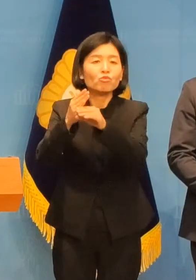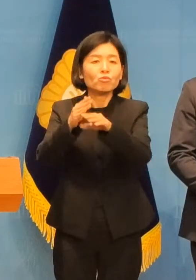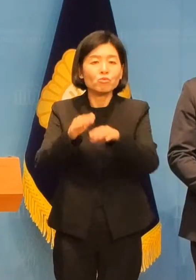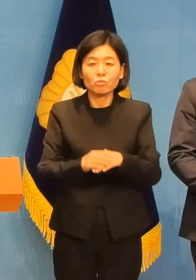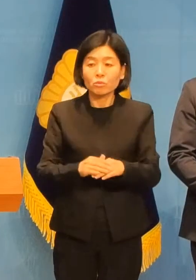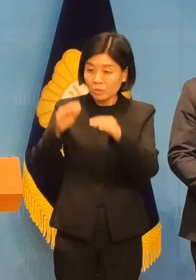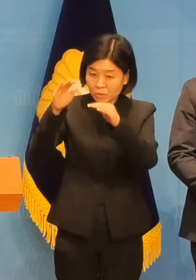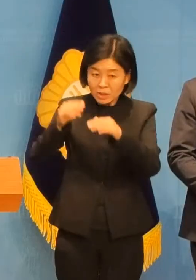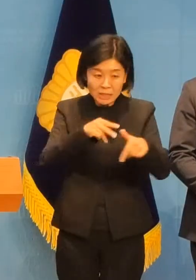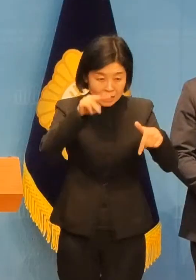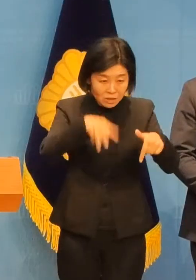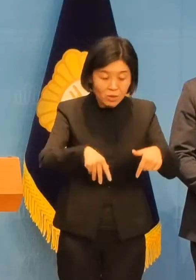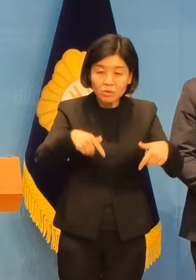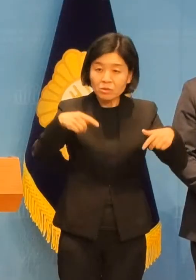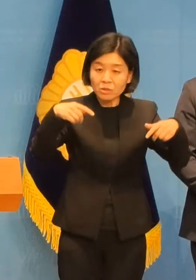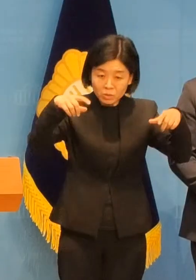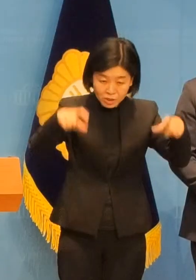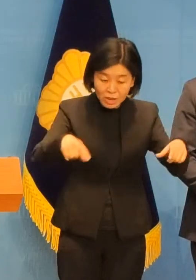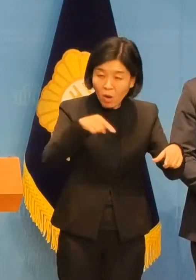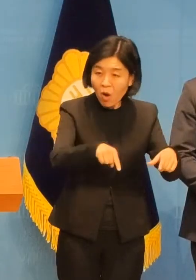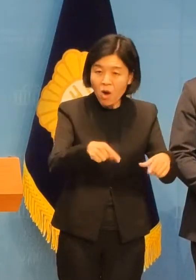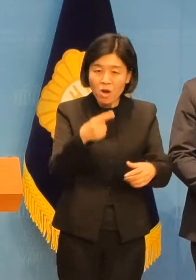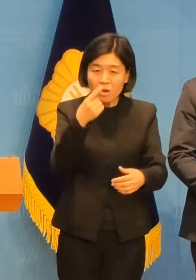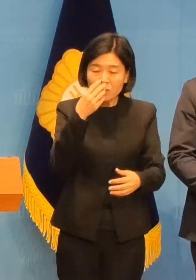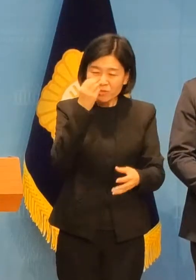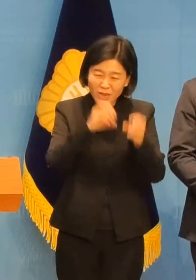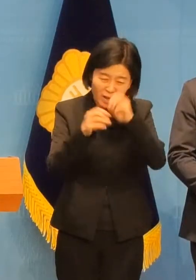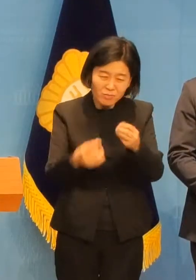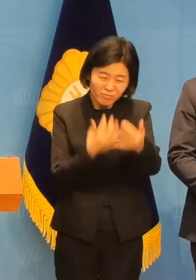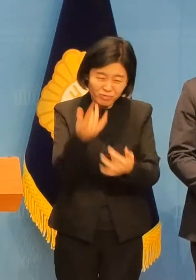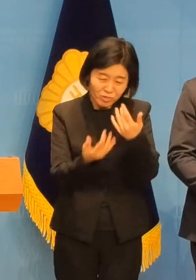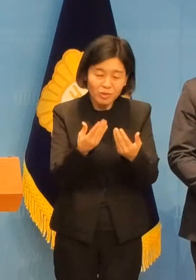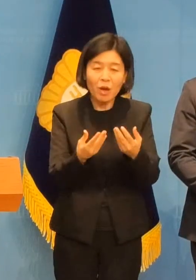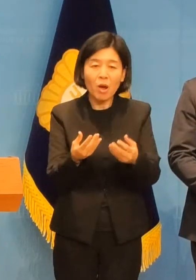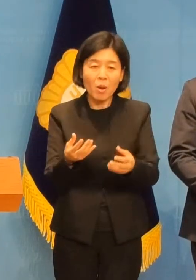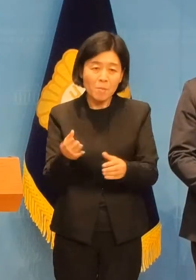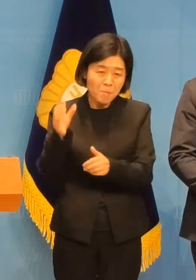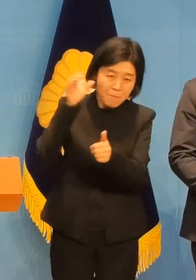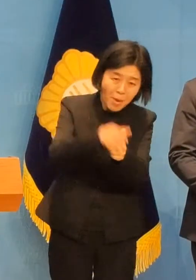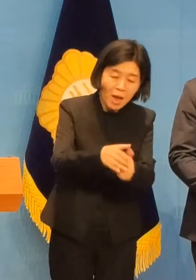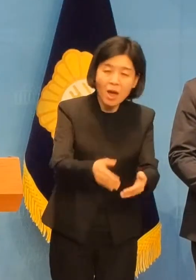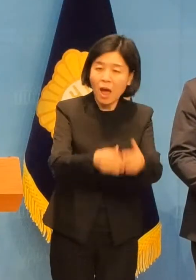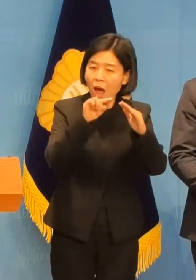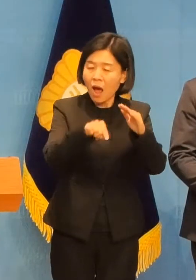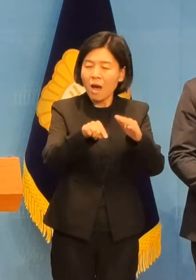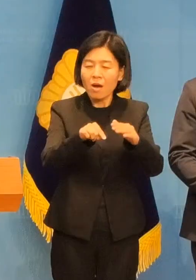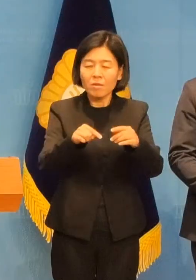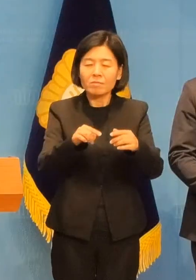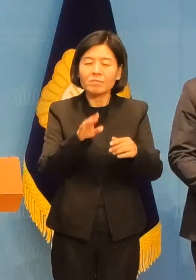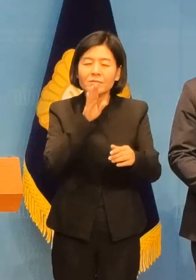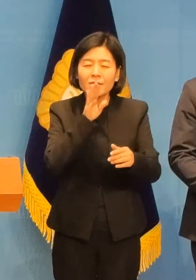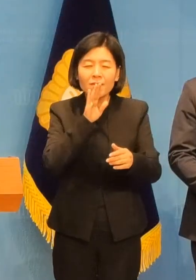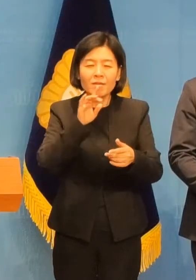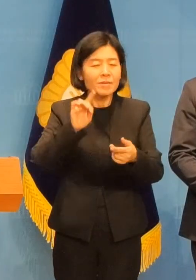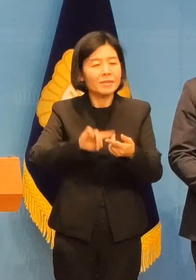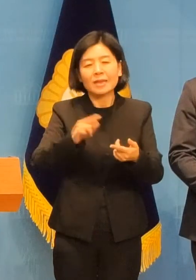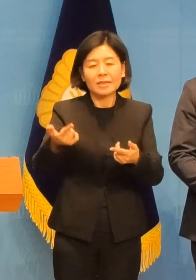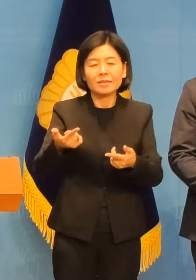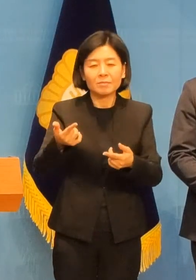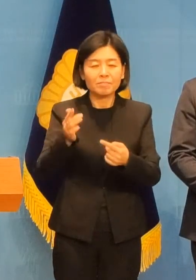내용은 사실이 아님을 분명히 밝힙니다. 다만 오늘 저희 더불어민주당 인천 서구병